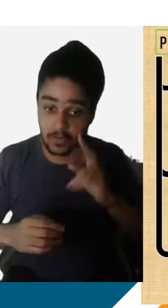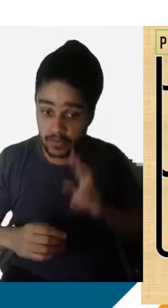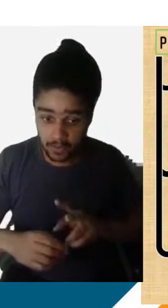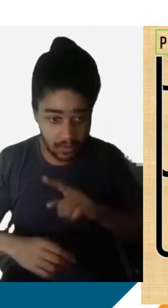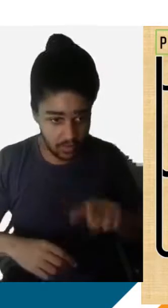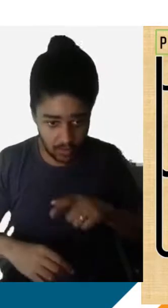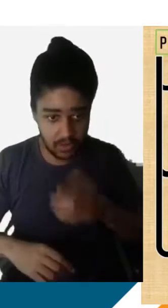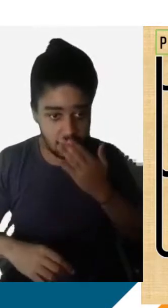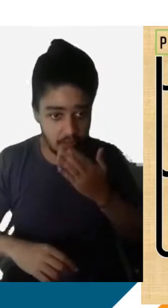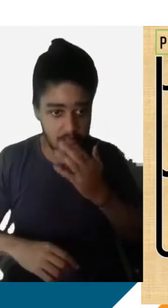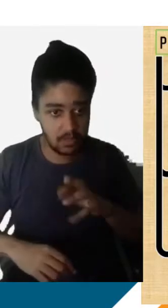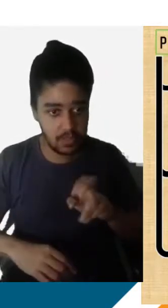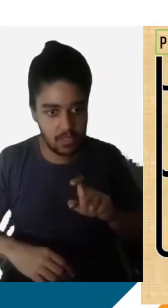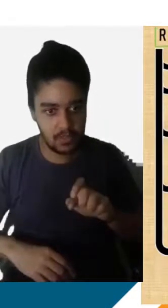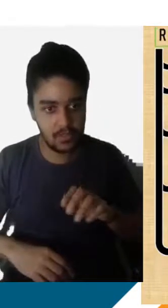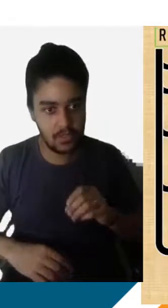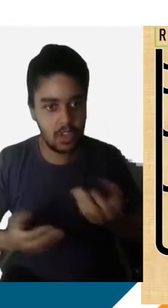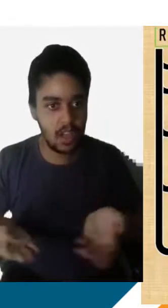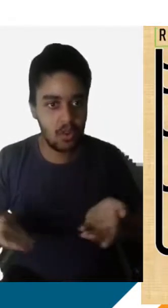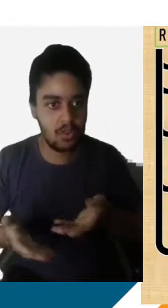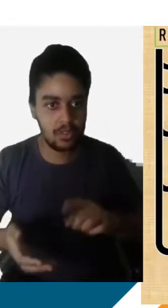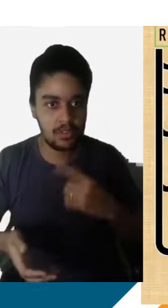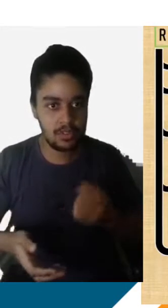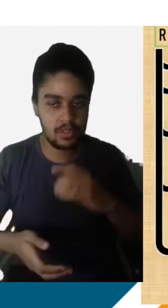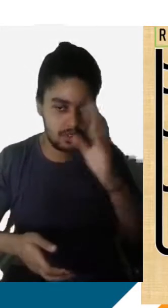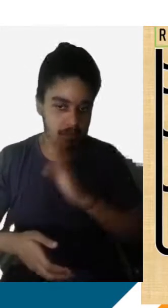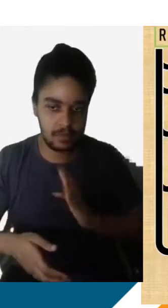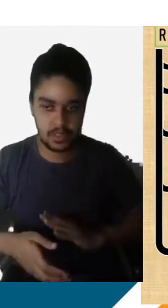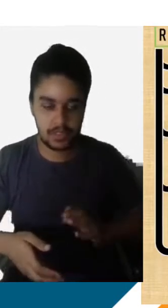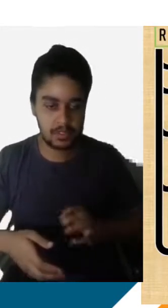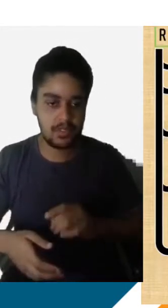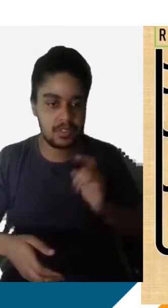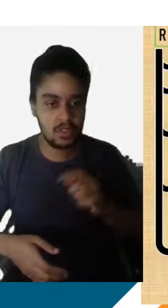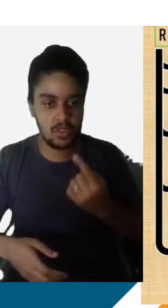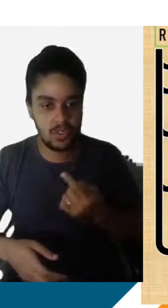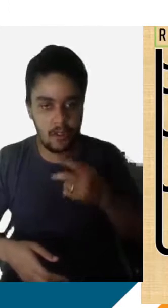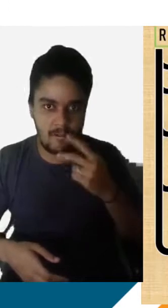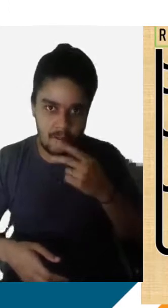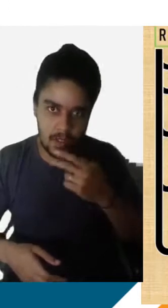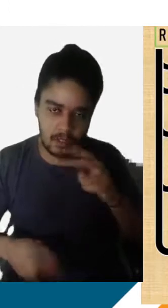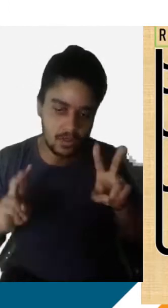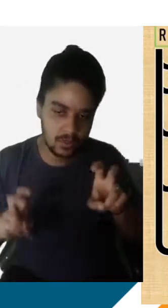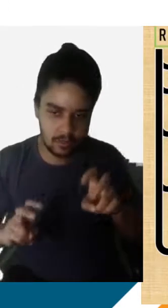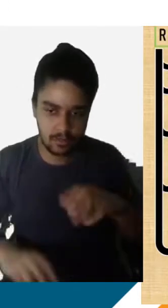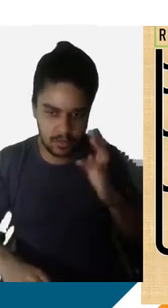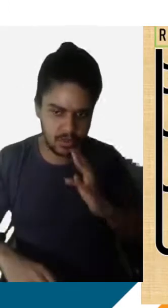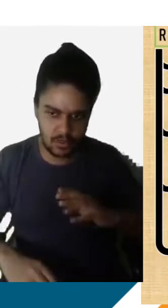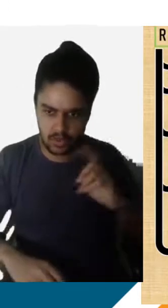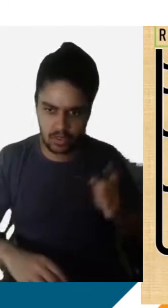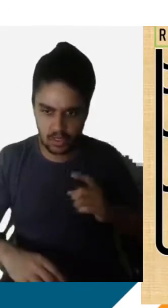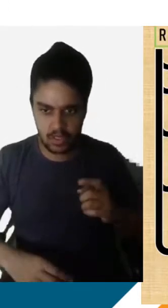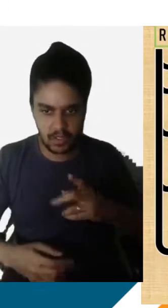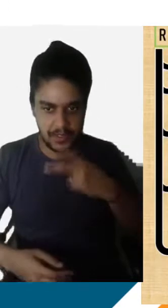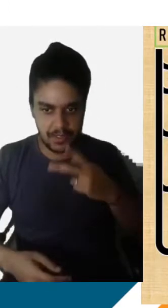Beleza, visto os principais tipos de relevo, agora nós vamos para o relevo do Brasil. Quando a gente fala de relevo brasileiro, a gente já pode